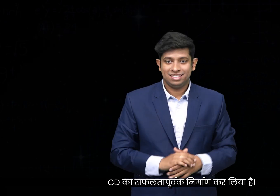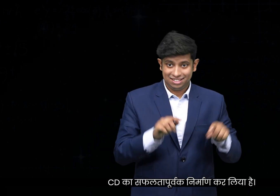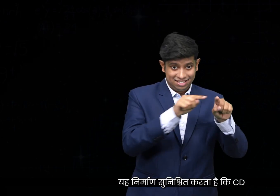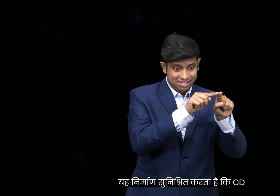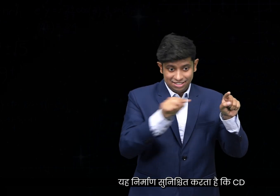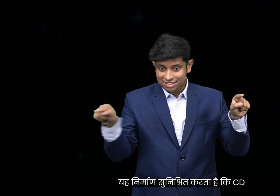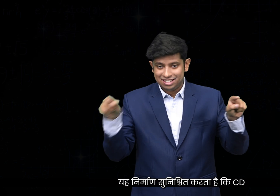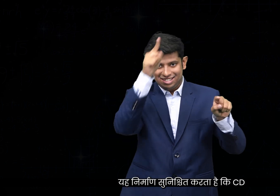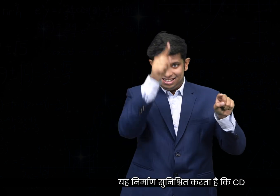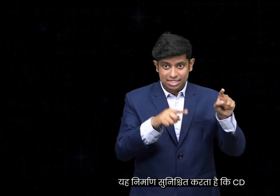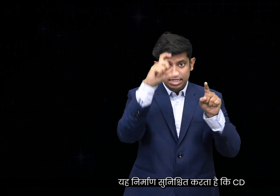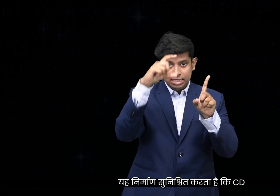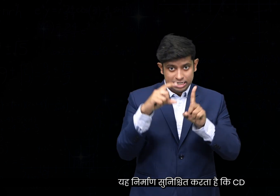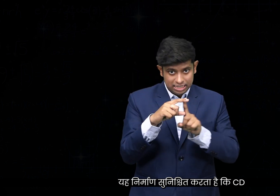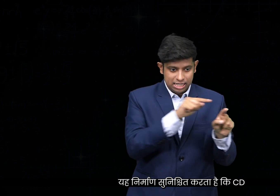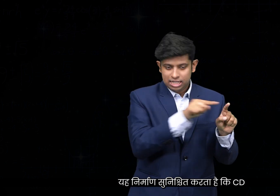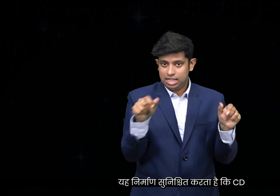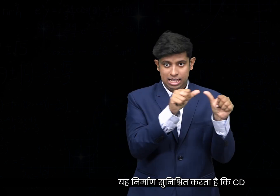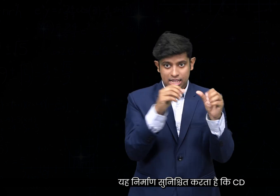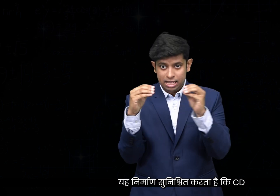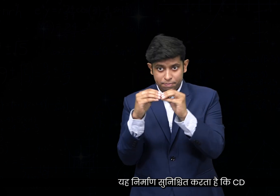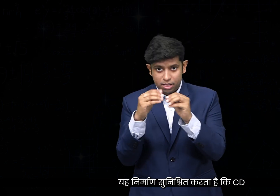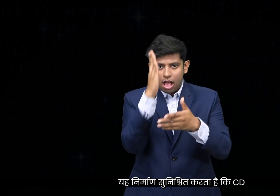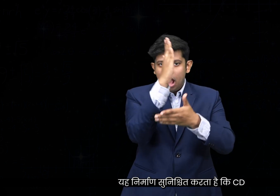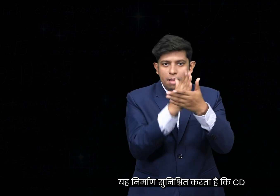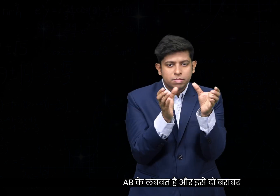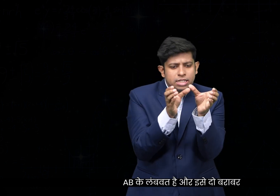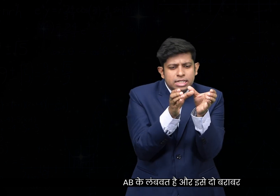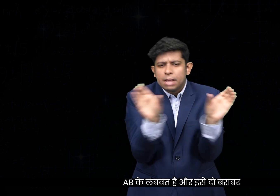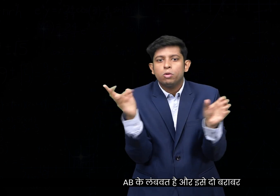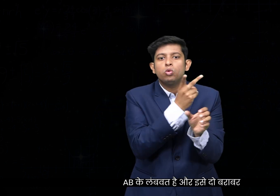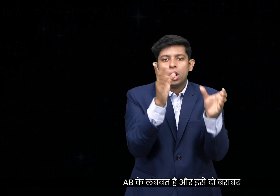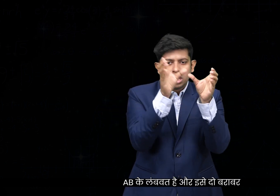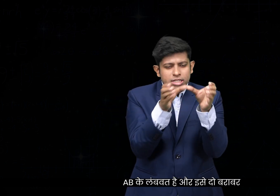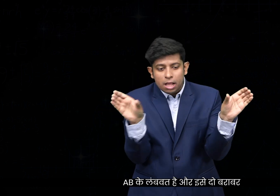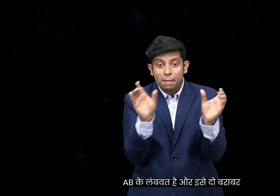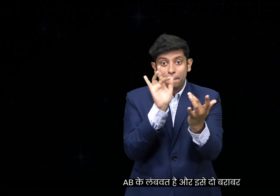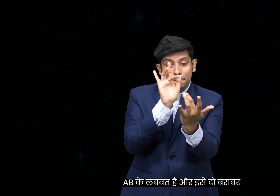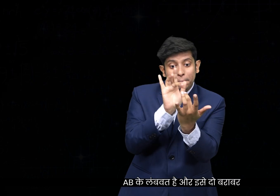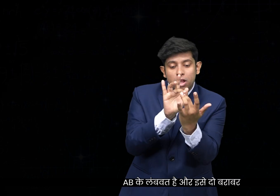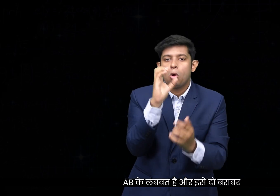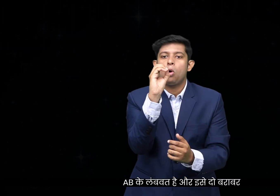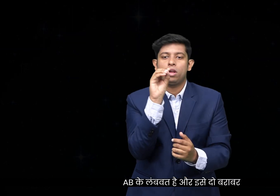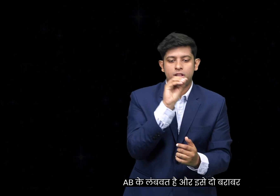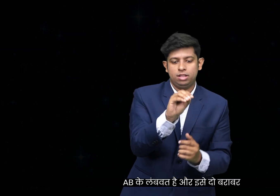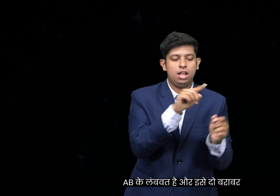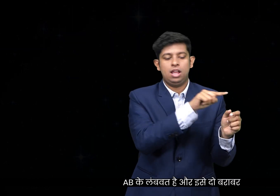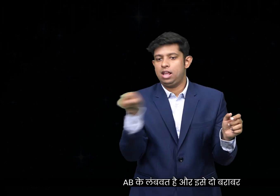लिया है। यह निर्माण सुनिश्चित करता है कि CD AB के लंबवत है और इसे दो